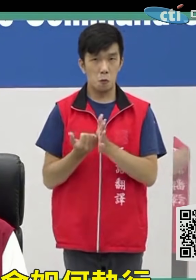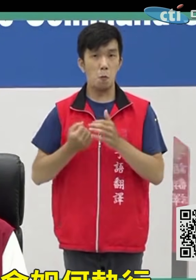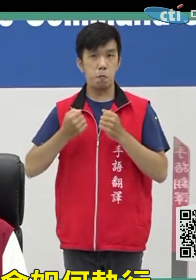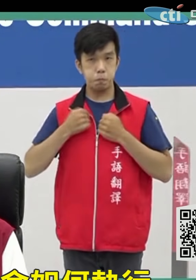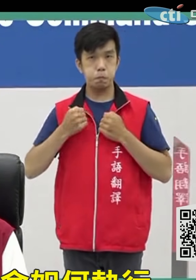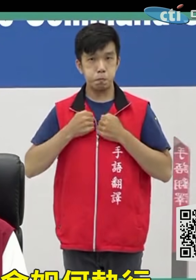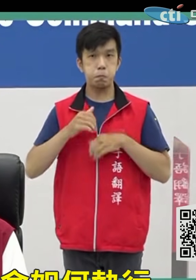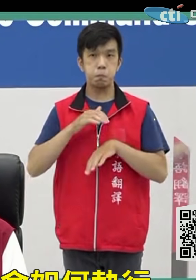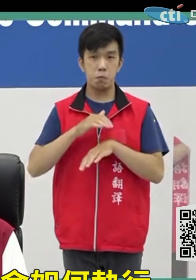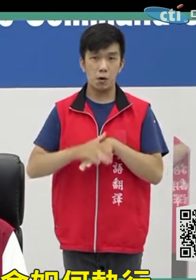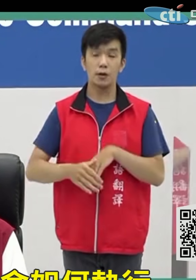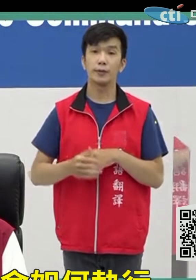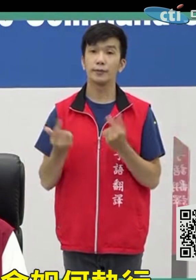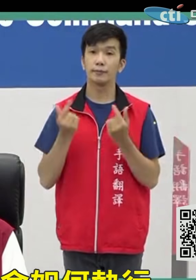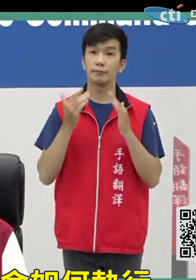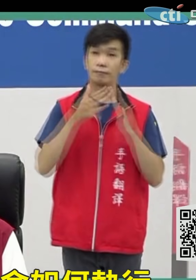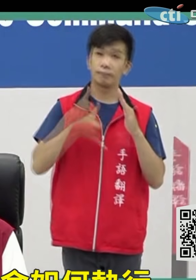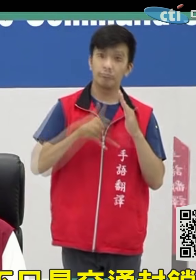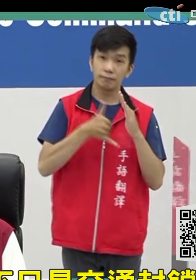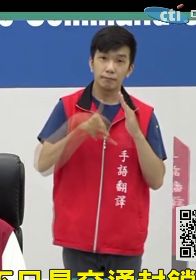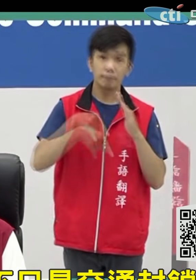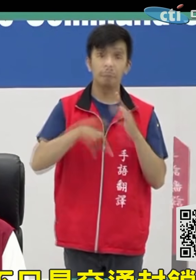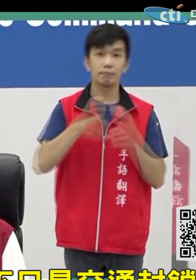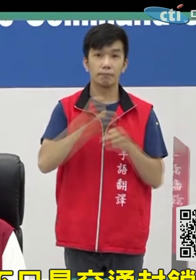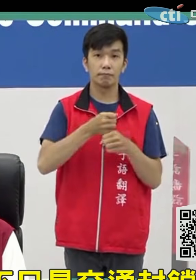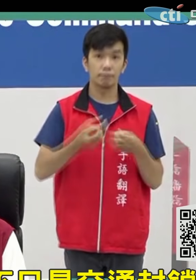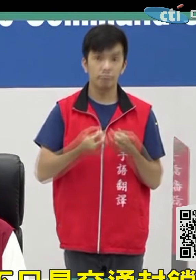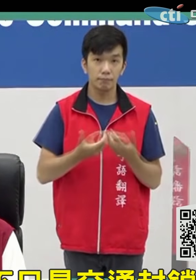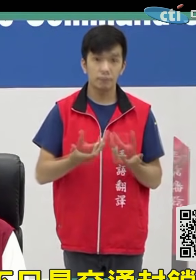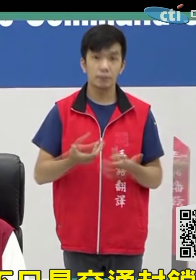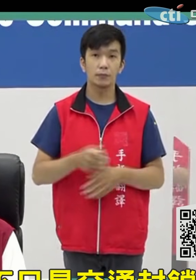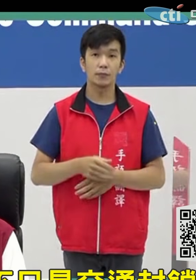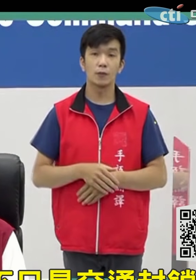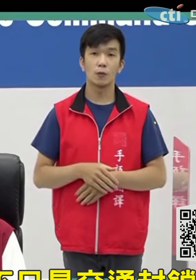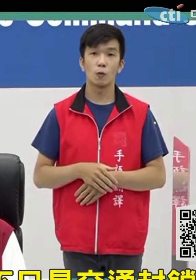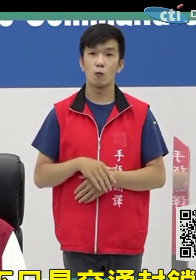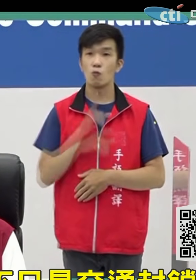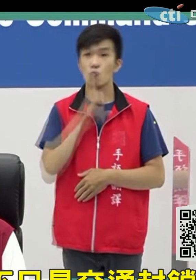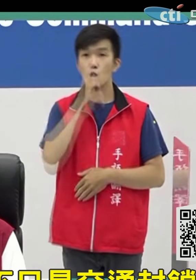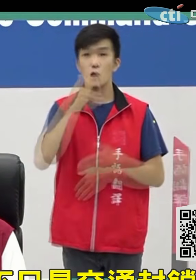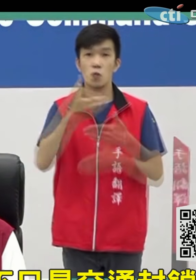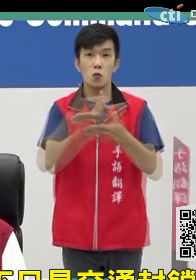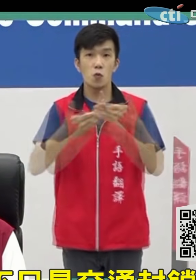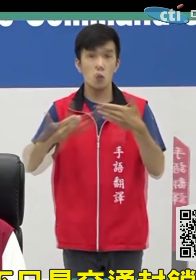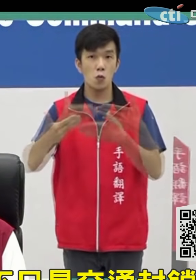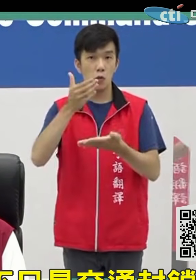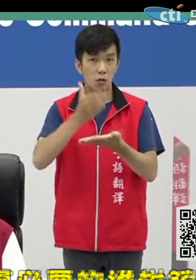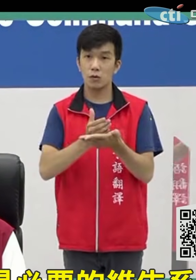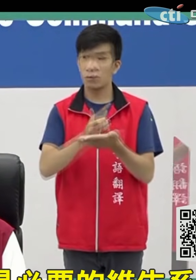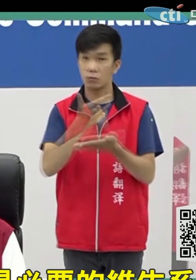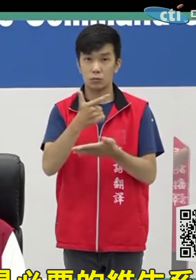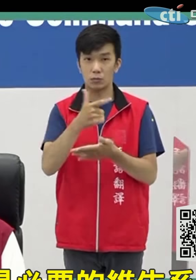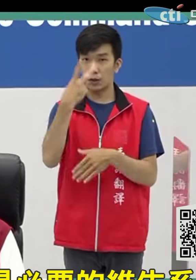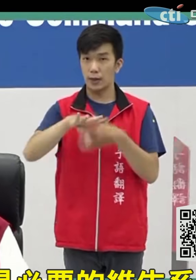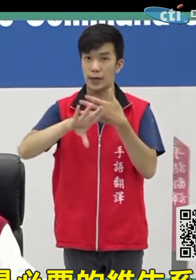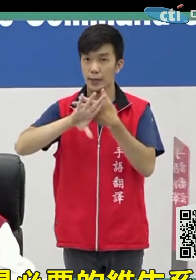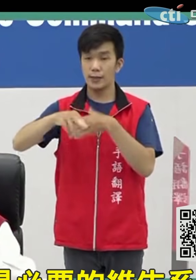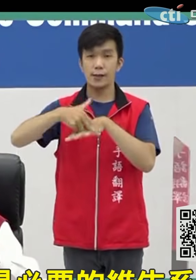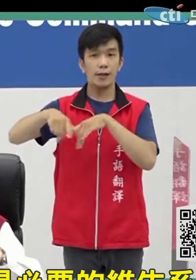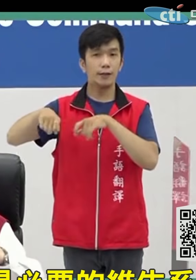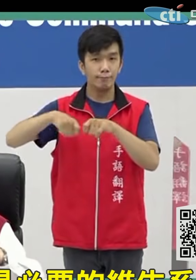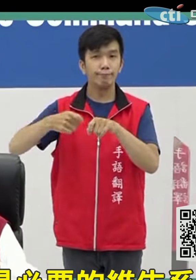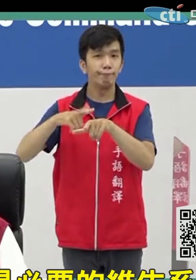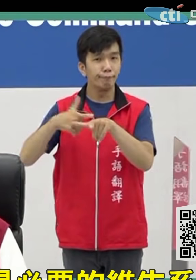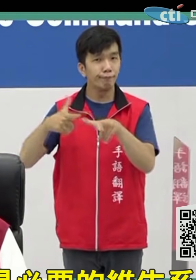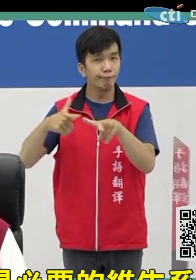家令如何执行，居家令不只是只有交通封锁，还包括哪些是